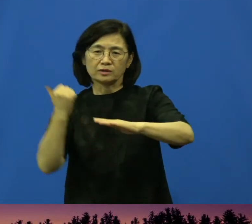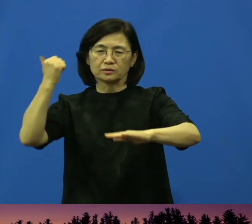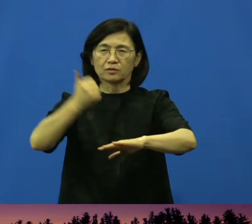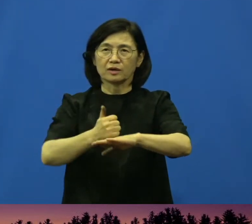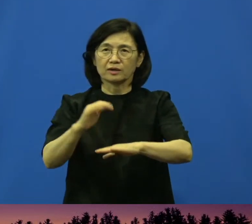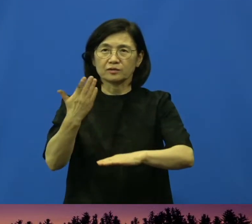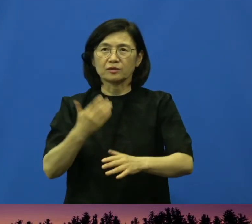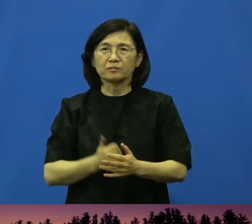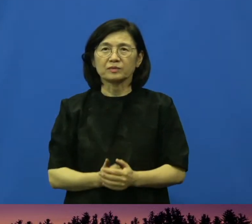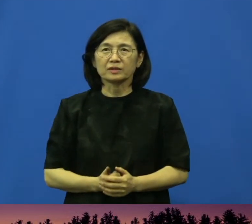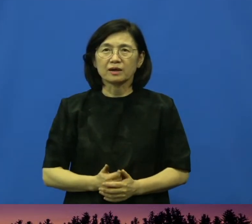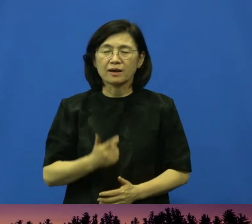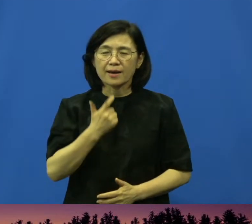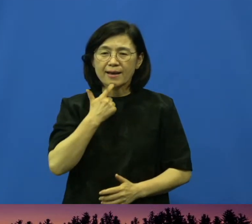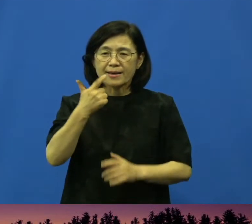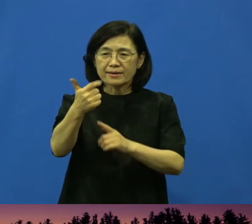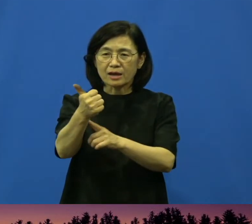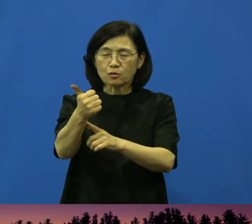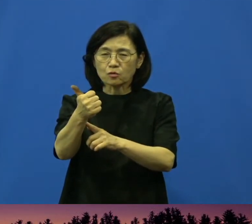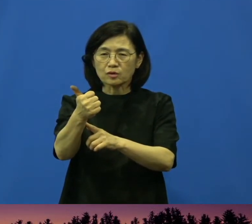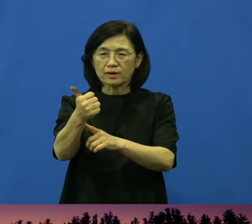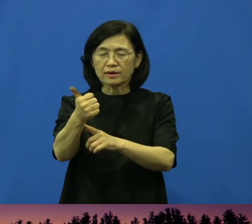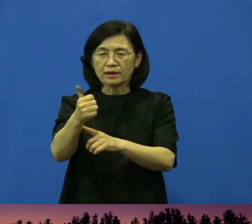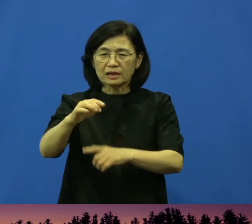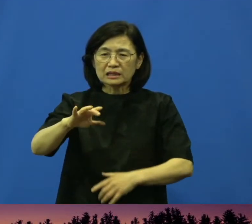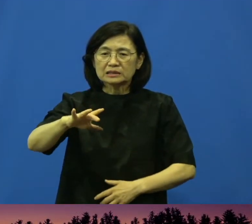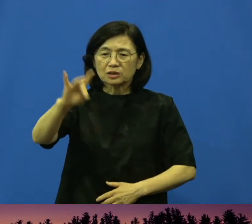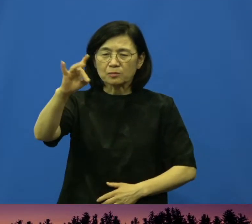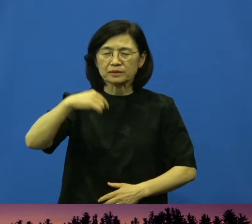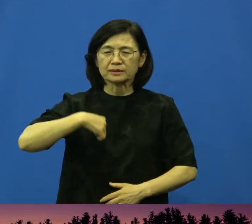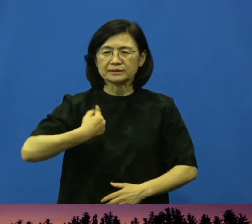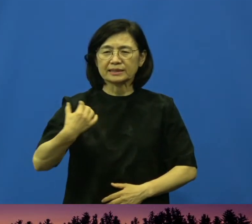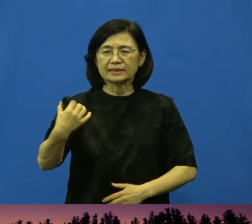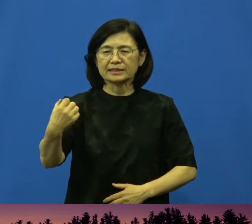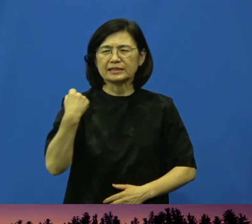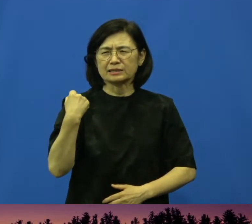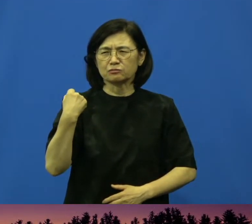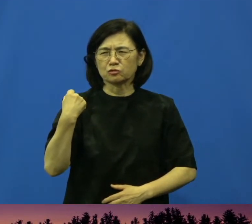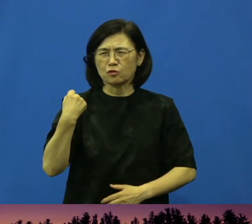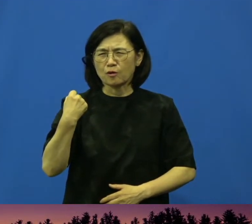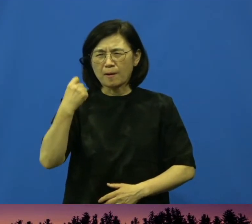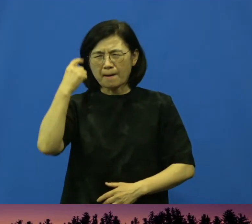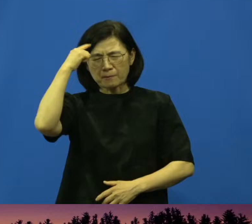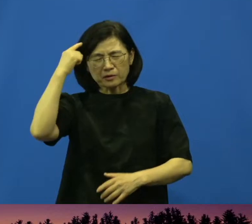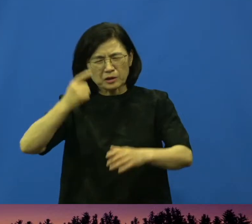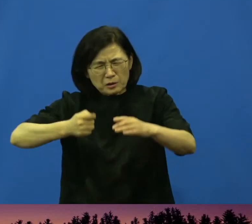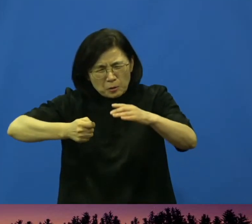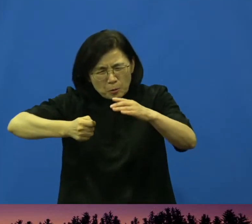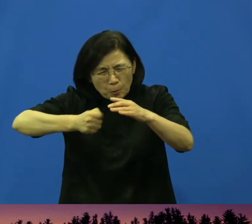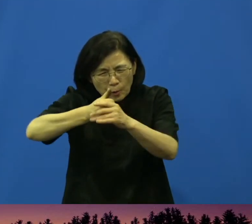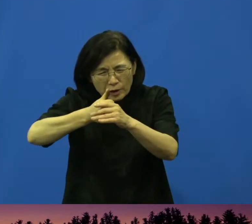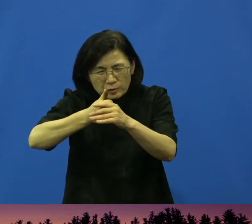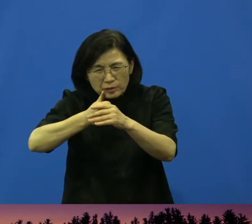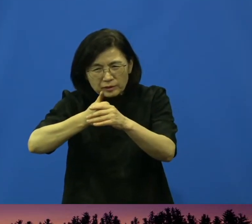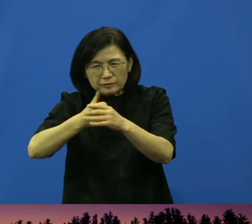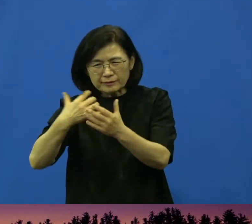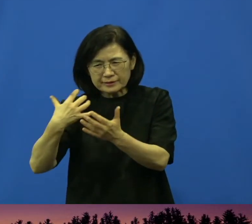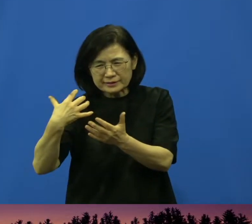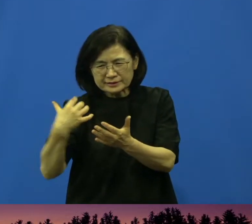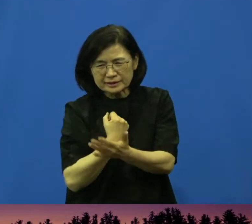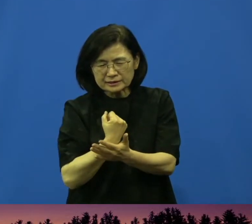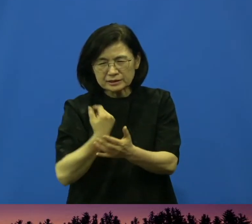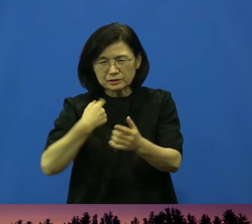야곱의 전반전은 자기 힘으로 이루는 성공이죠. 어떻게 보면 머리를 쓰고 꾀를 부리고